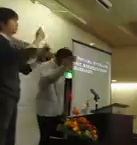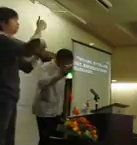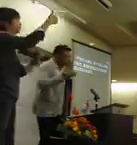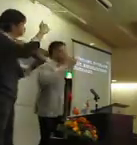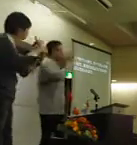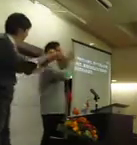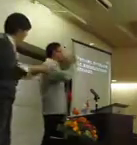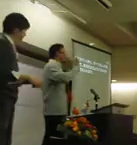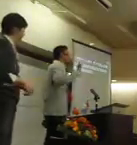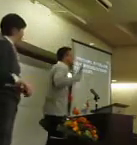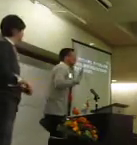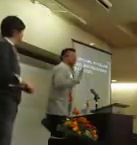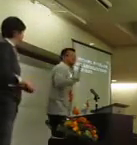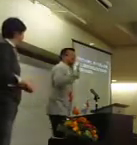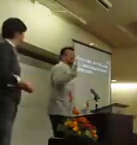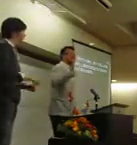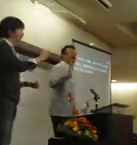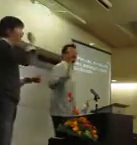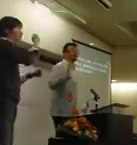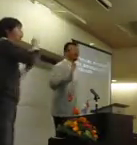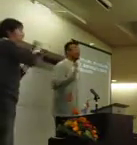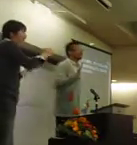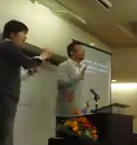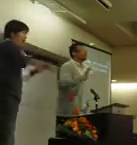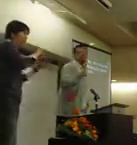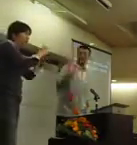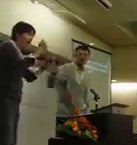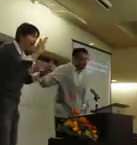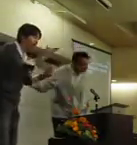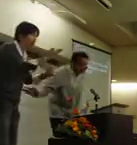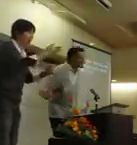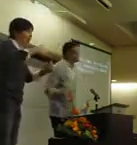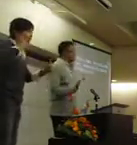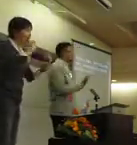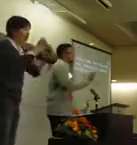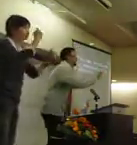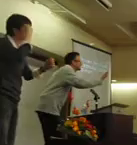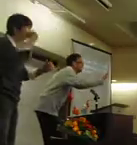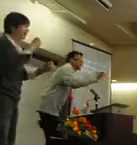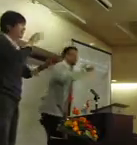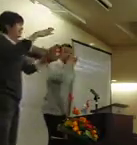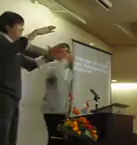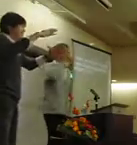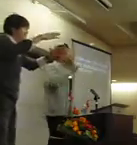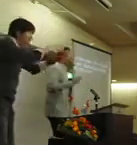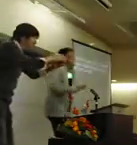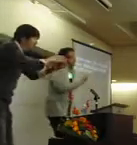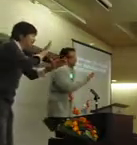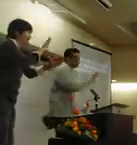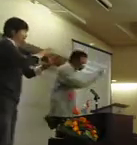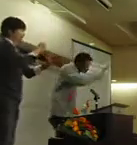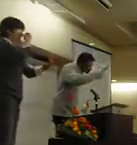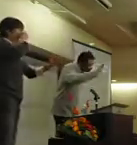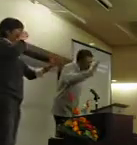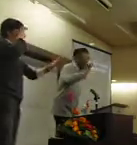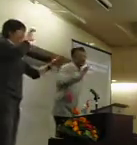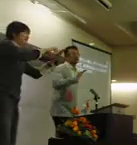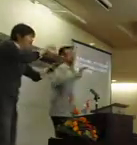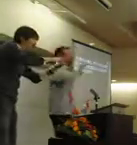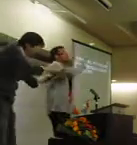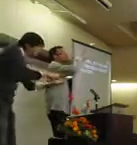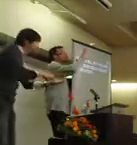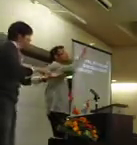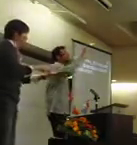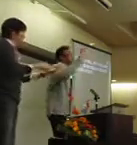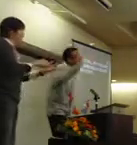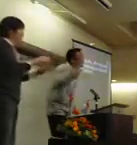今はうちの教会知ってるか知らないか分からないですけど、もう小さいし汚いって言ったら悪いけど、ちょっと薄汚いし、ちょ